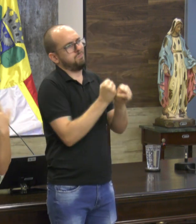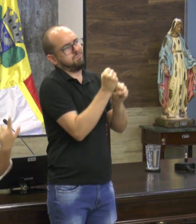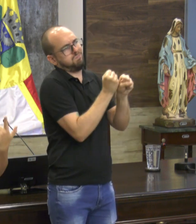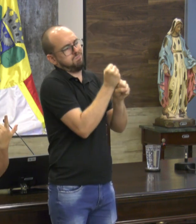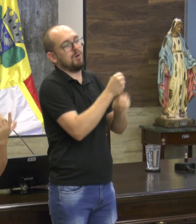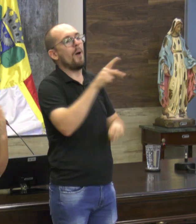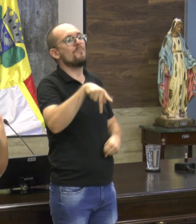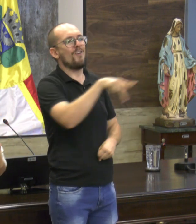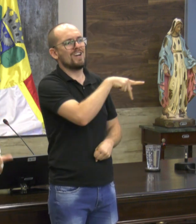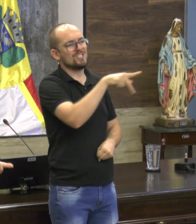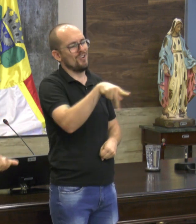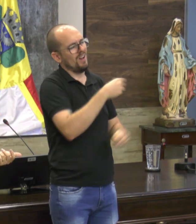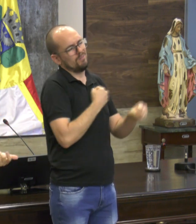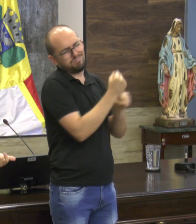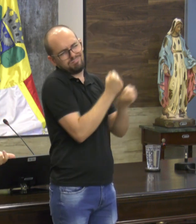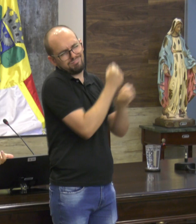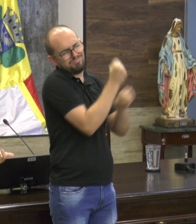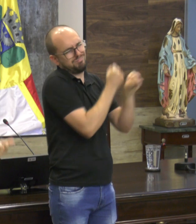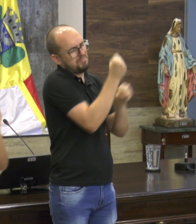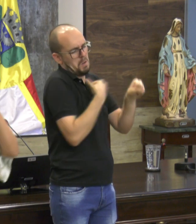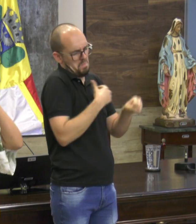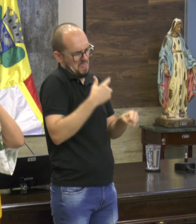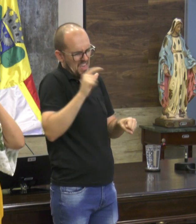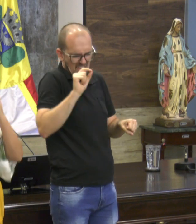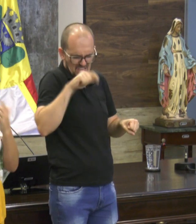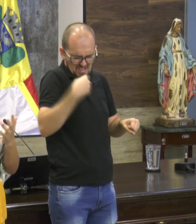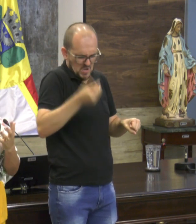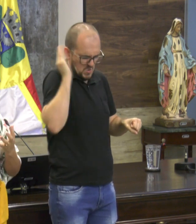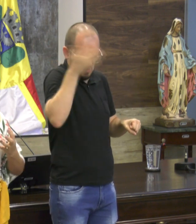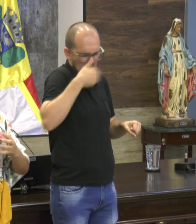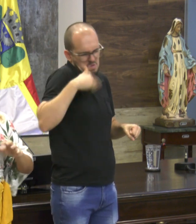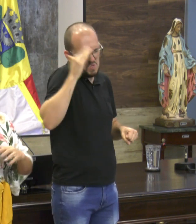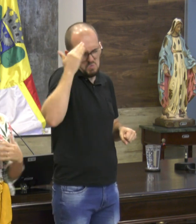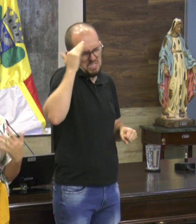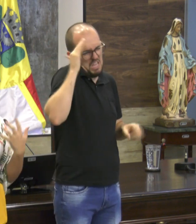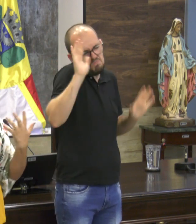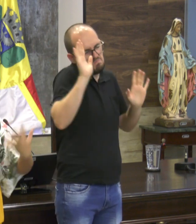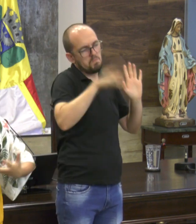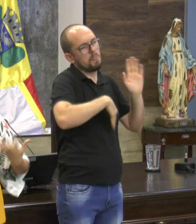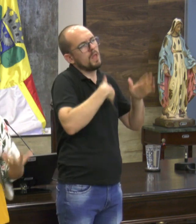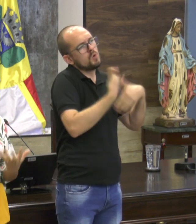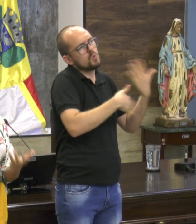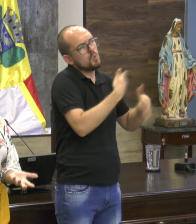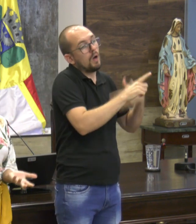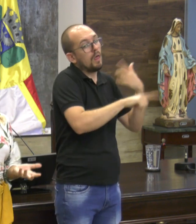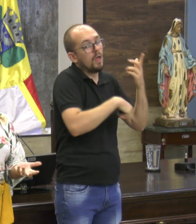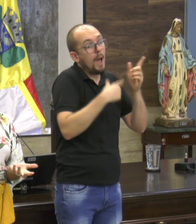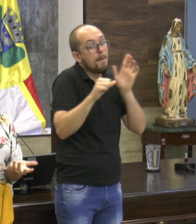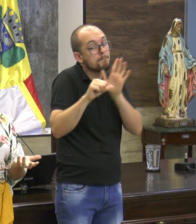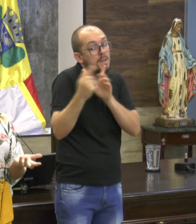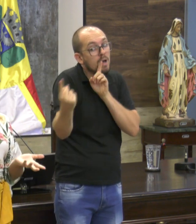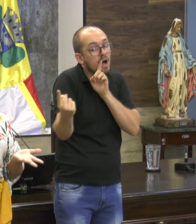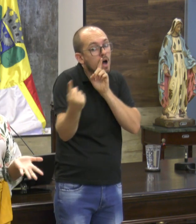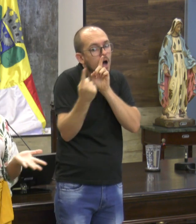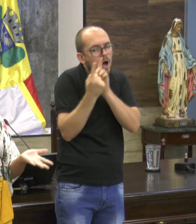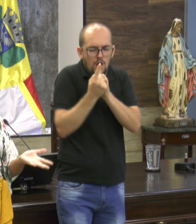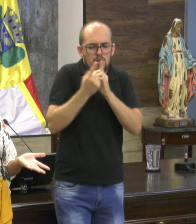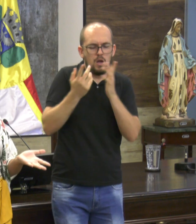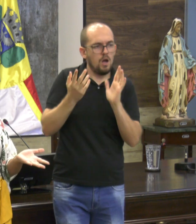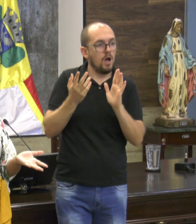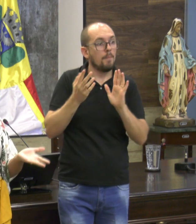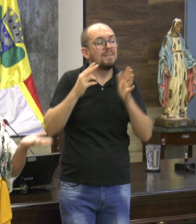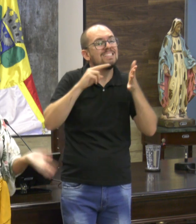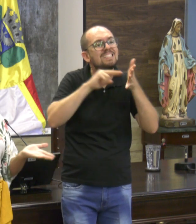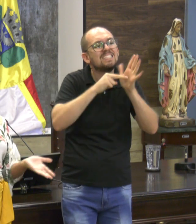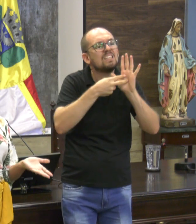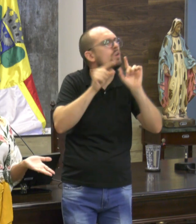fui saber depois que eu conheci o Gustavo. Então, eu não entendia que aquela agressão, na verdade, era uma defesa